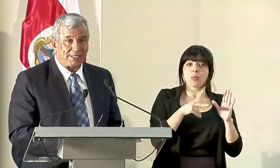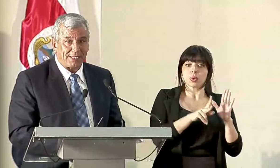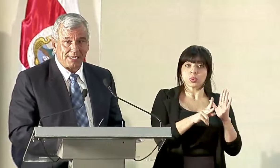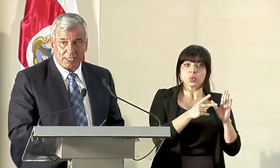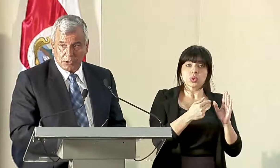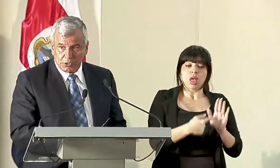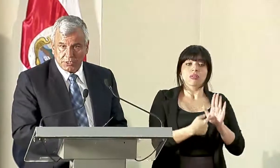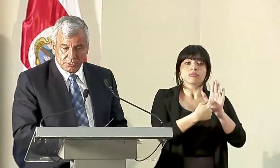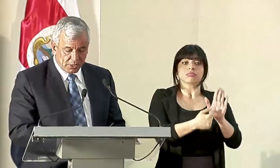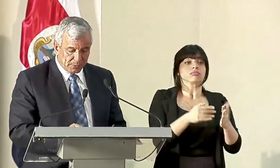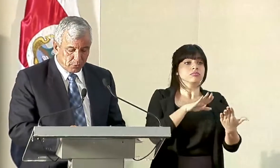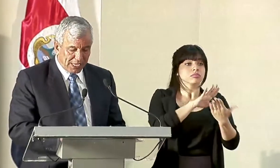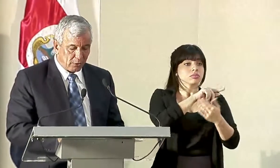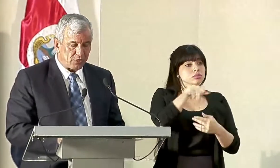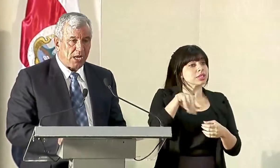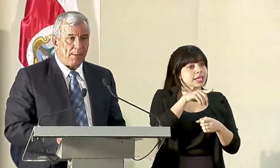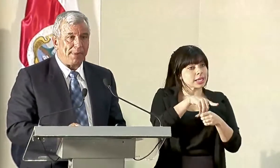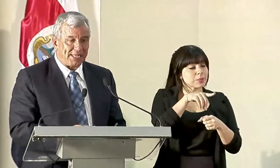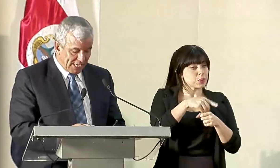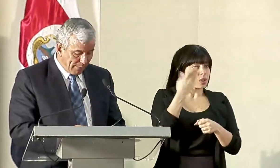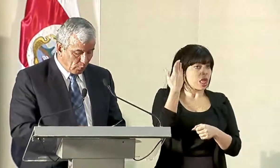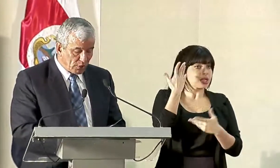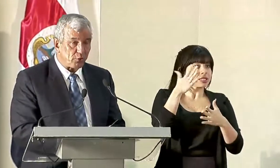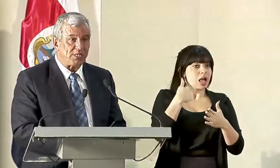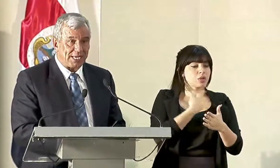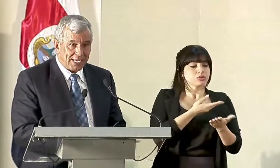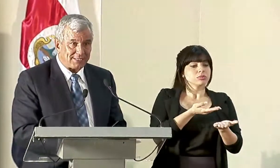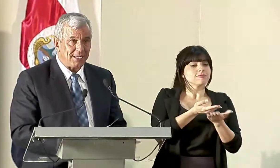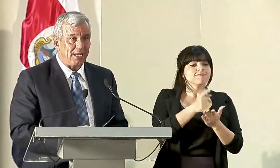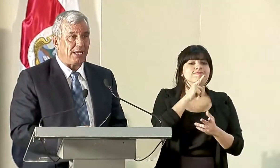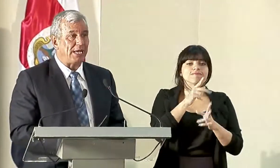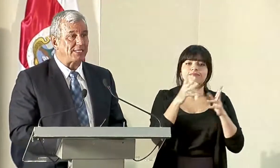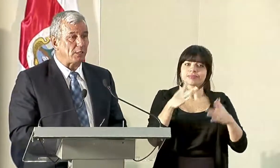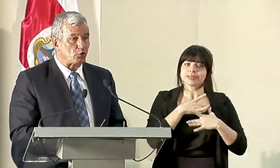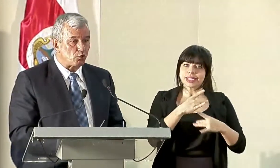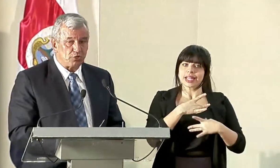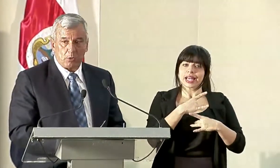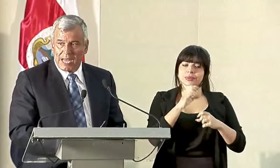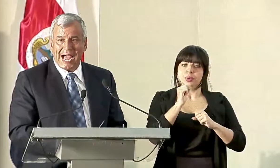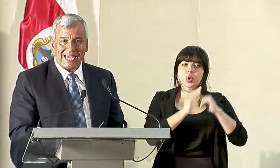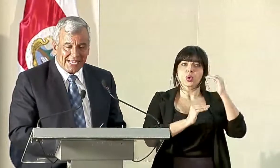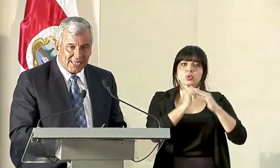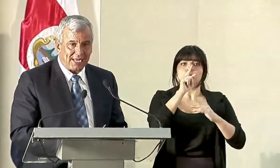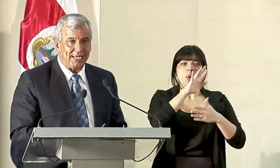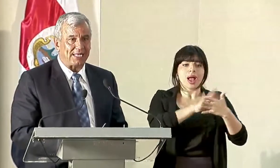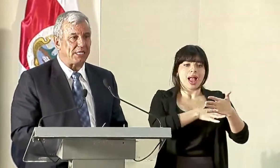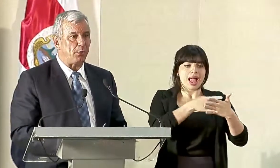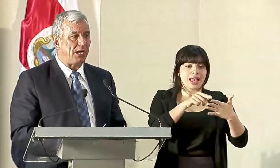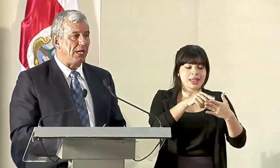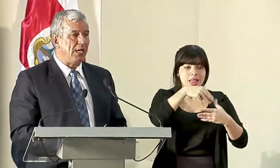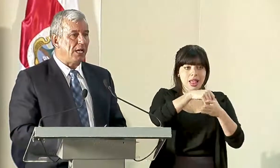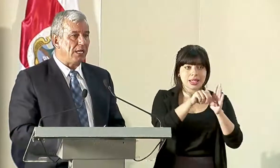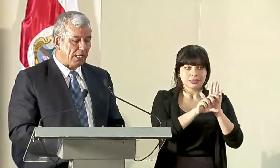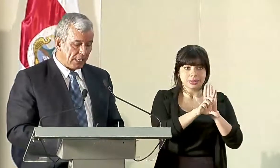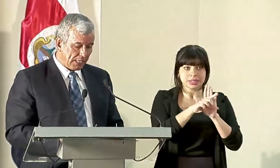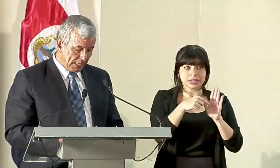de comparecer ante los señores y señoras diputados, planteamos nuestro interés en que se construya una agenda